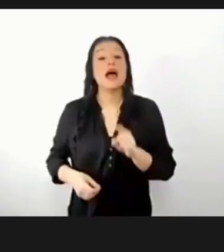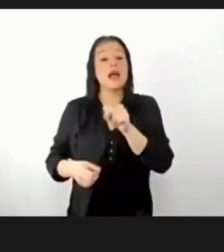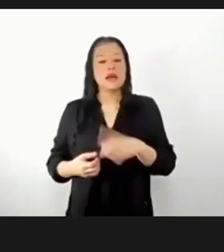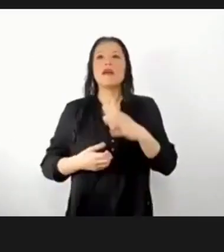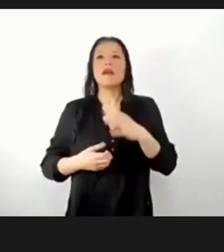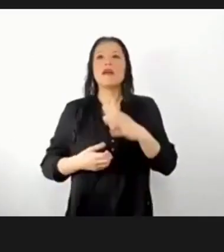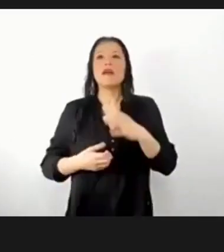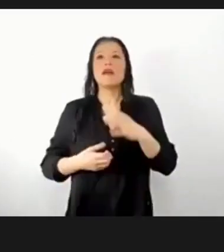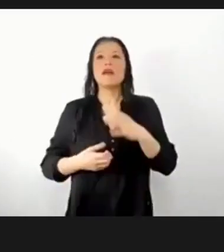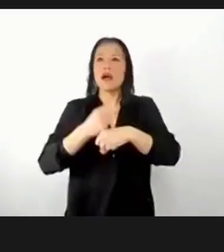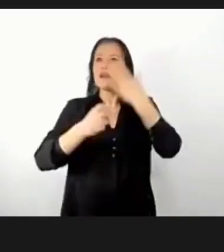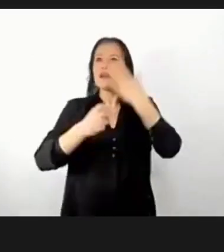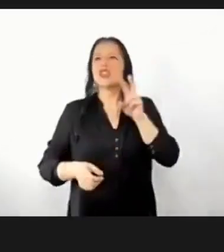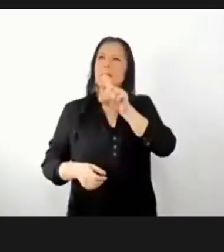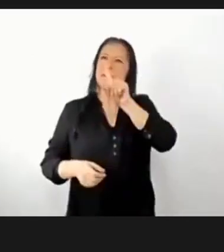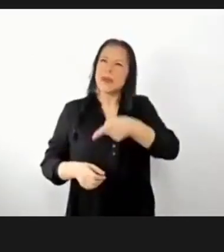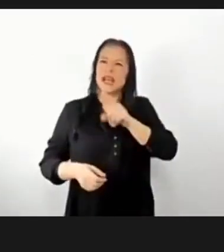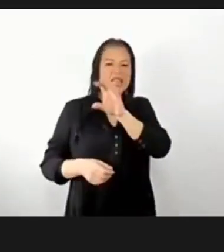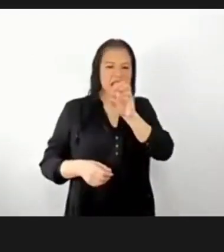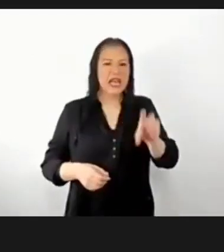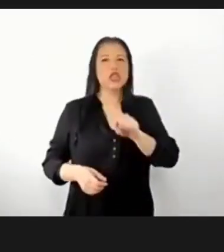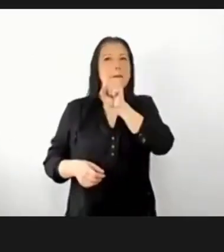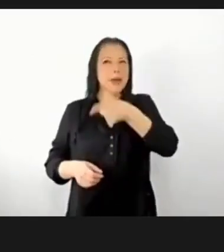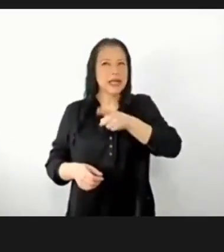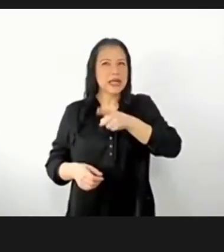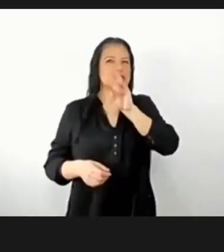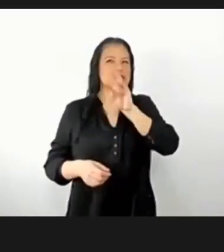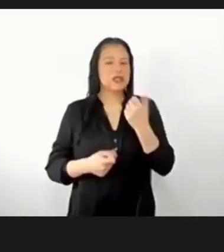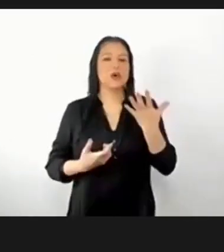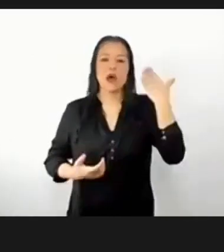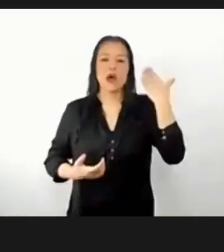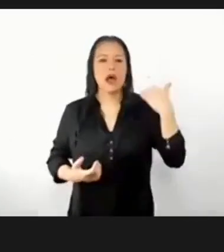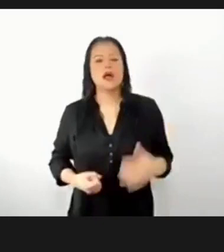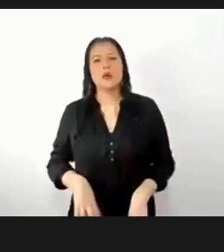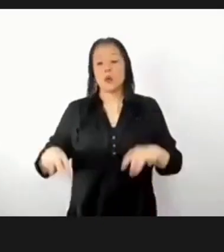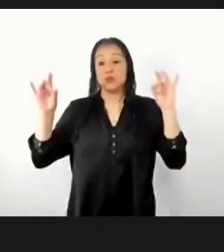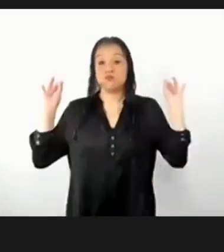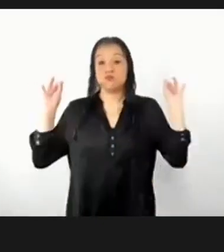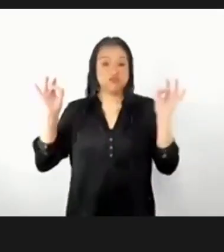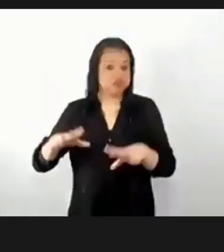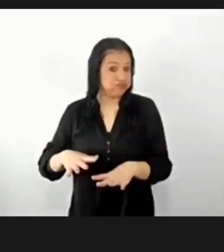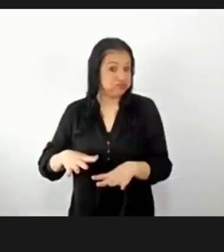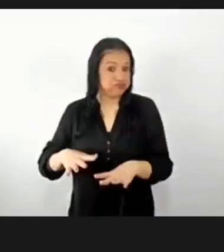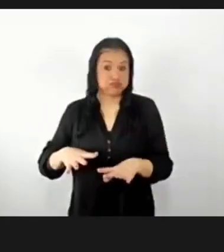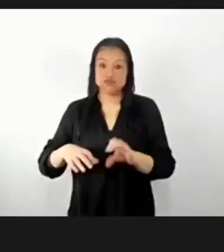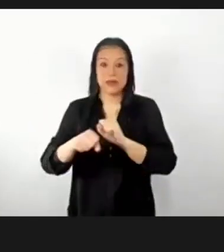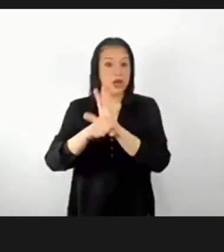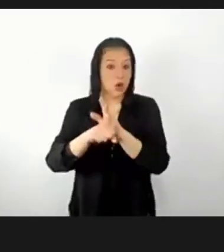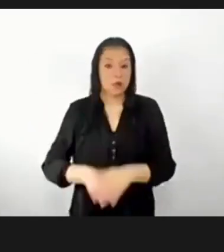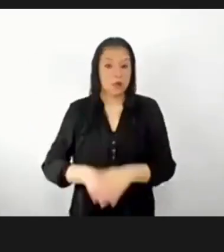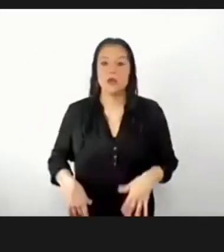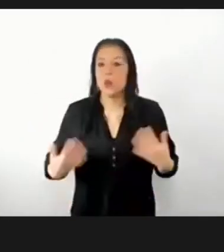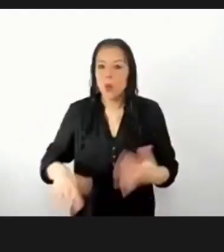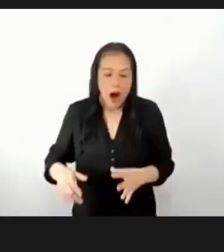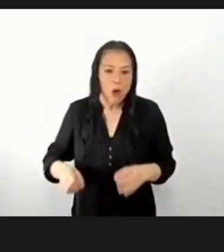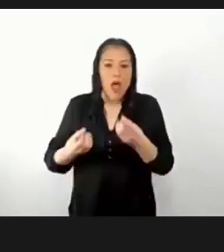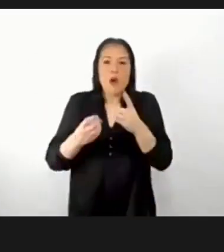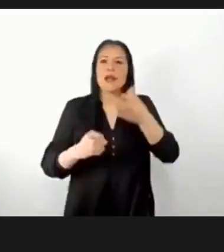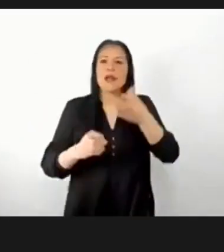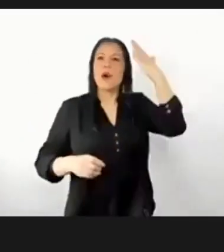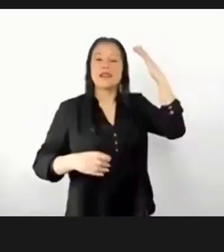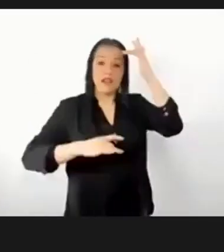los 1500, 1600, 1700, oiga, era peor que el COVID de ahora. Cuando